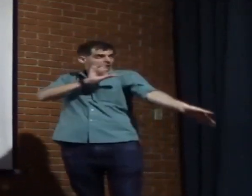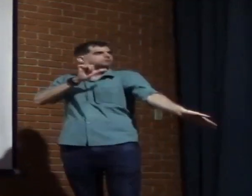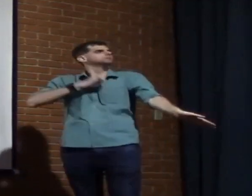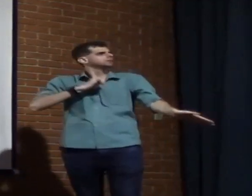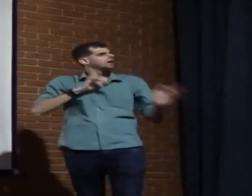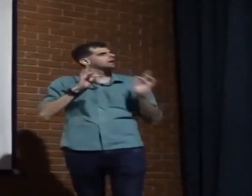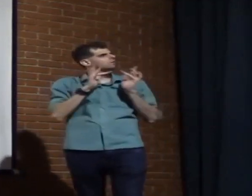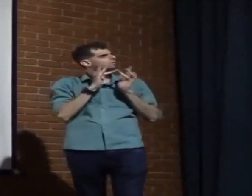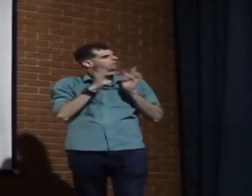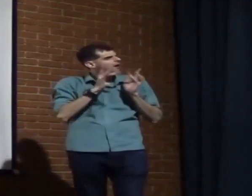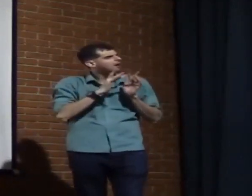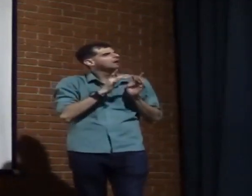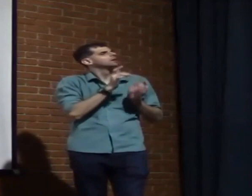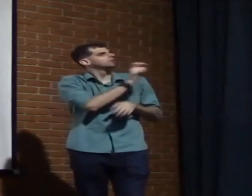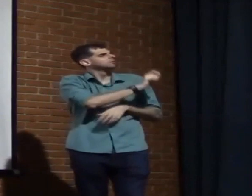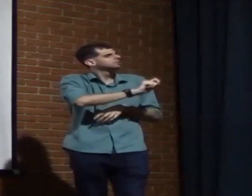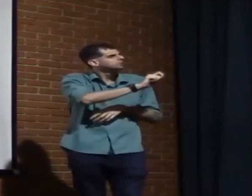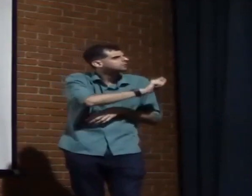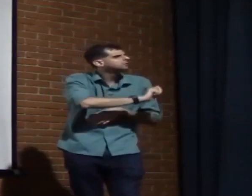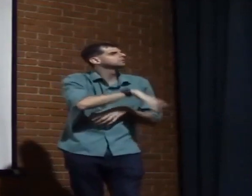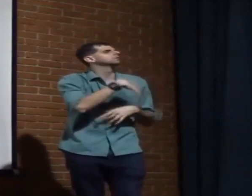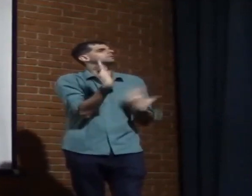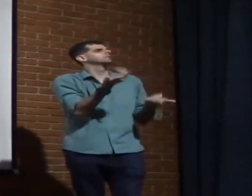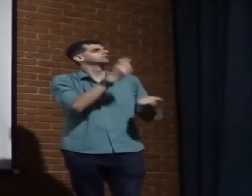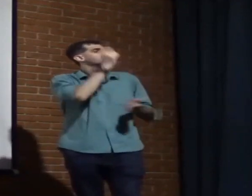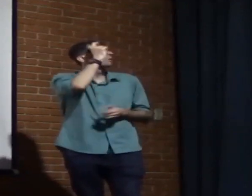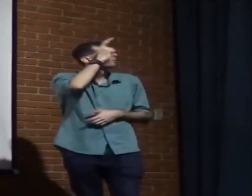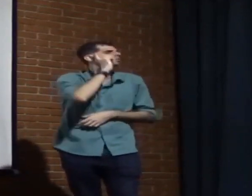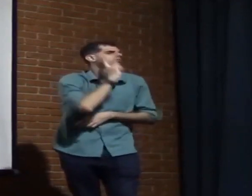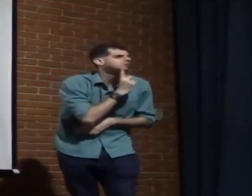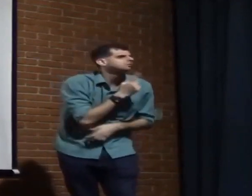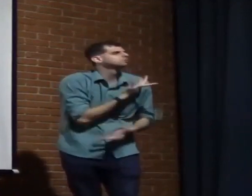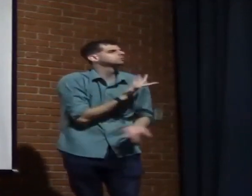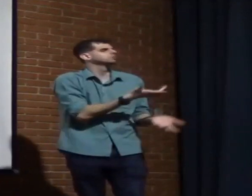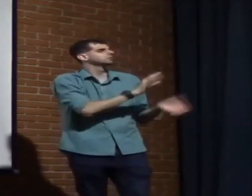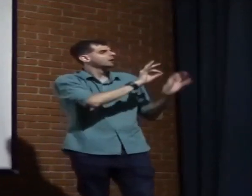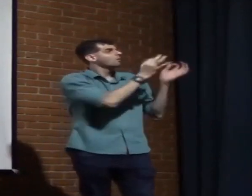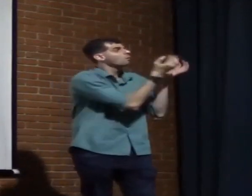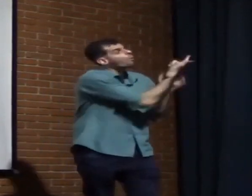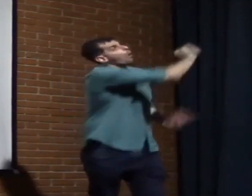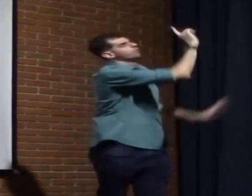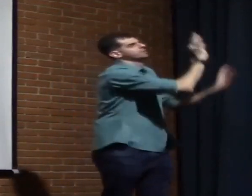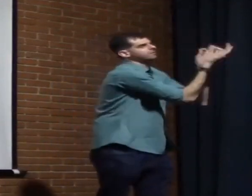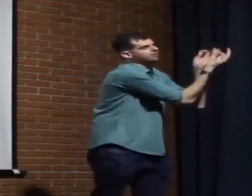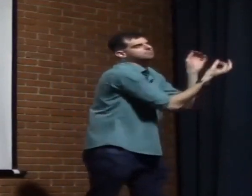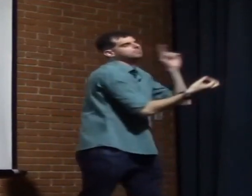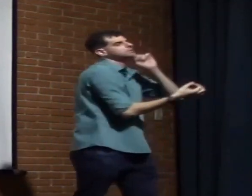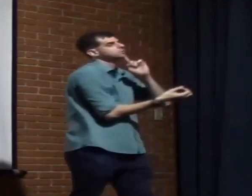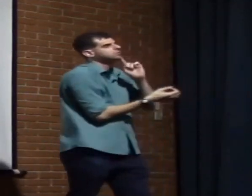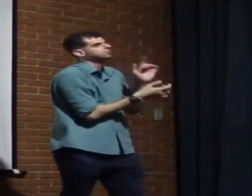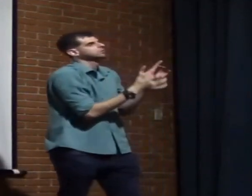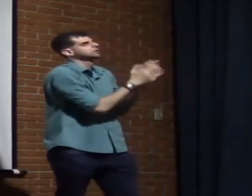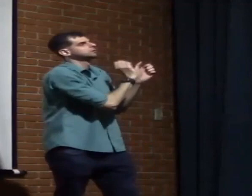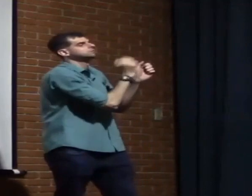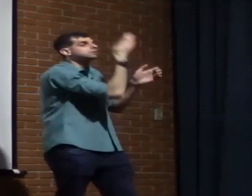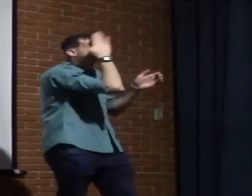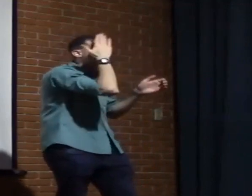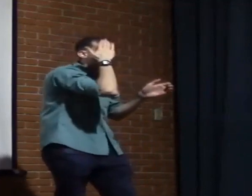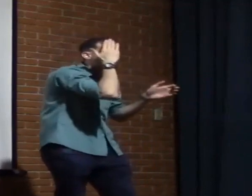Mas antes que tudo isso aconteça, a família, ela precisa ter contato com associações, com instituições,